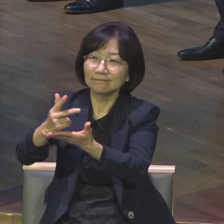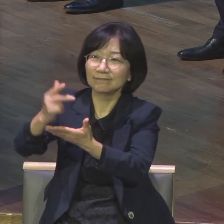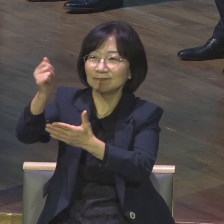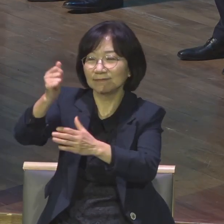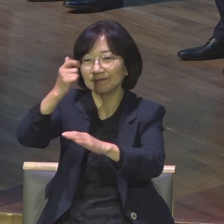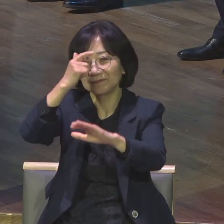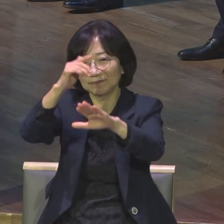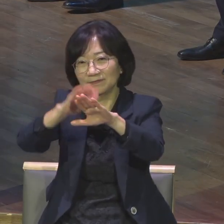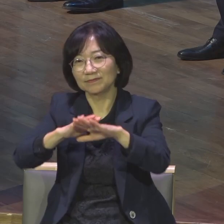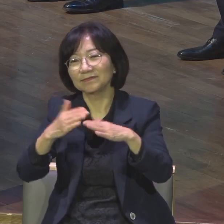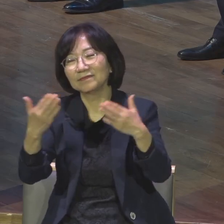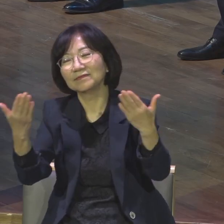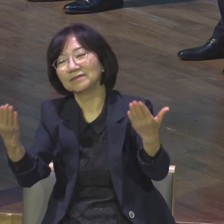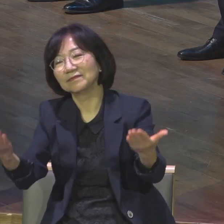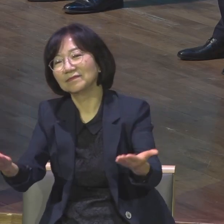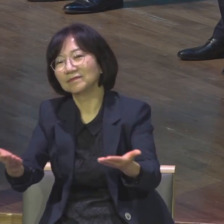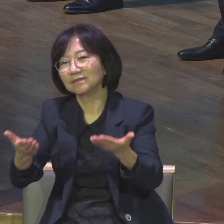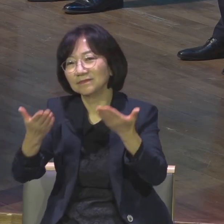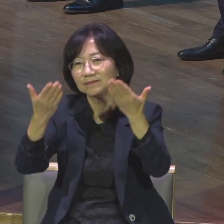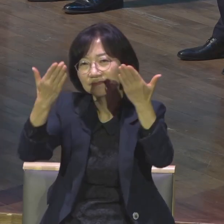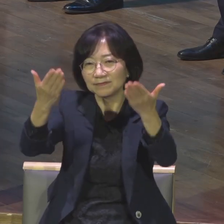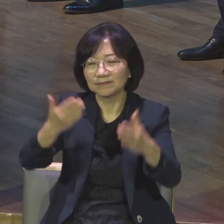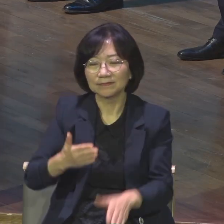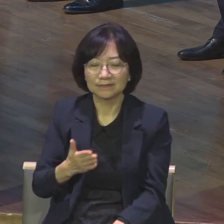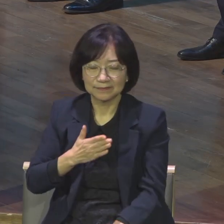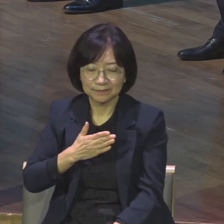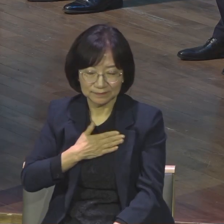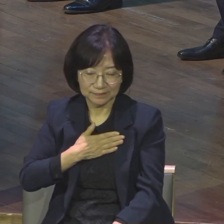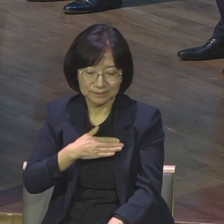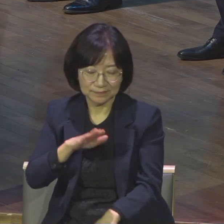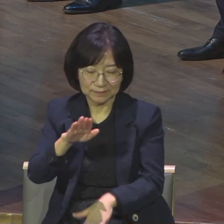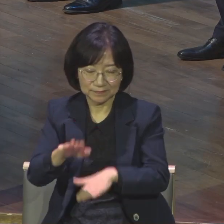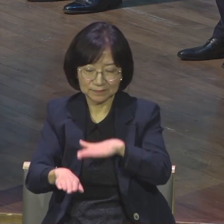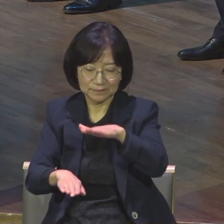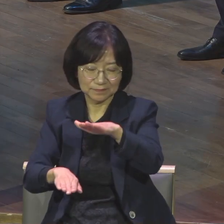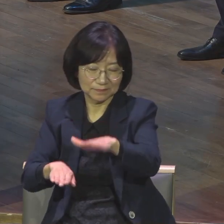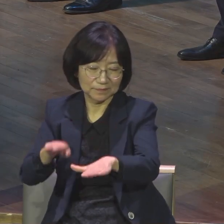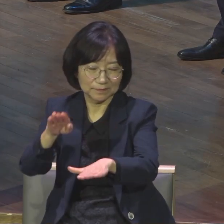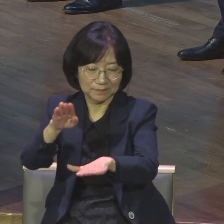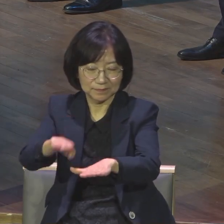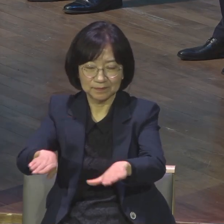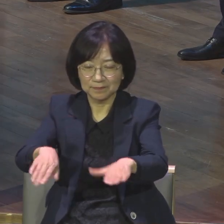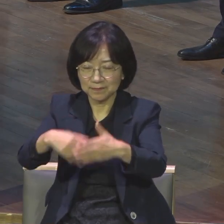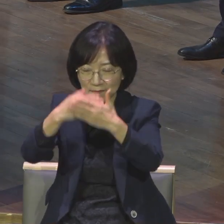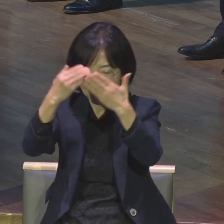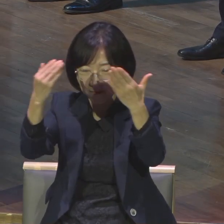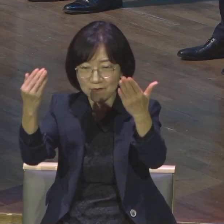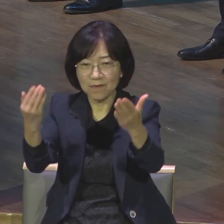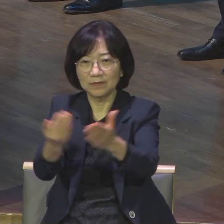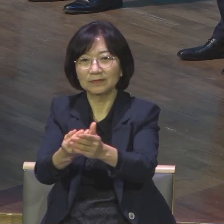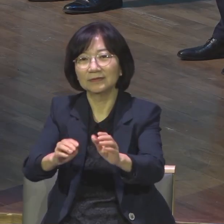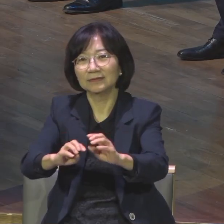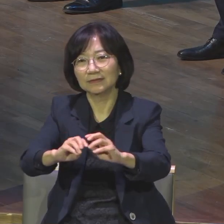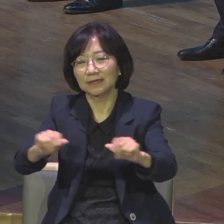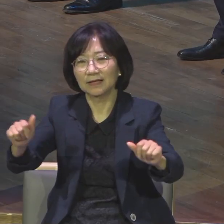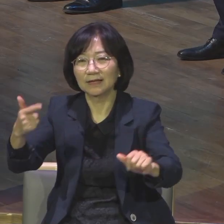주님을 예배하리라. 내가 받는 모든